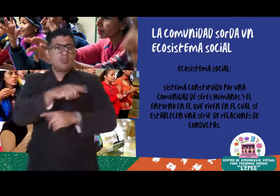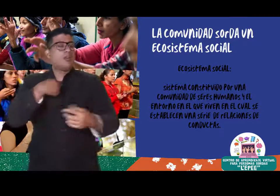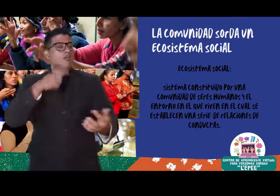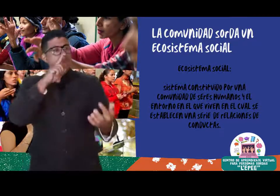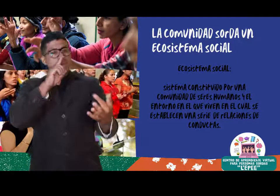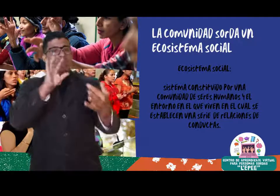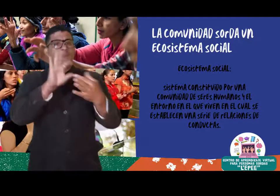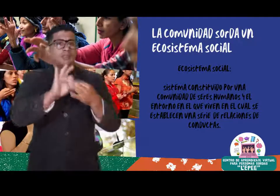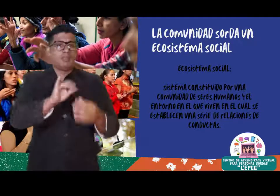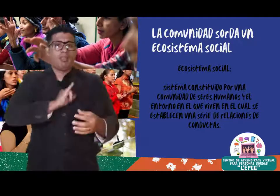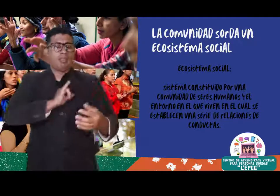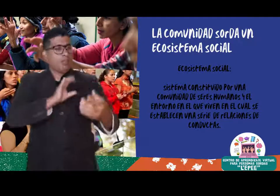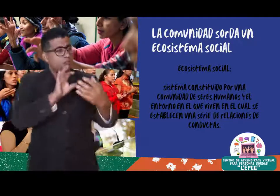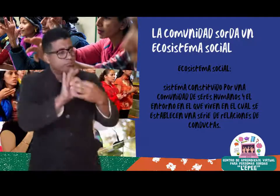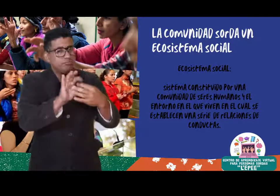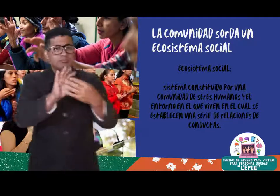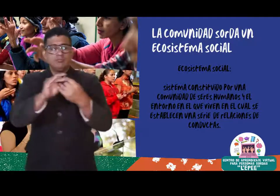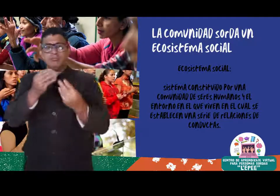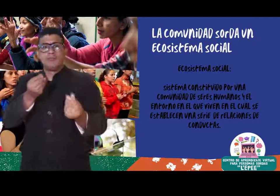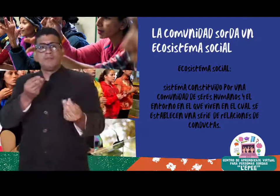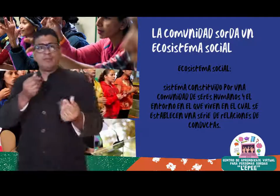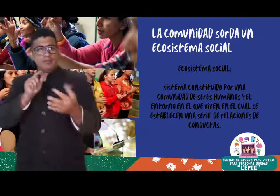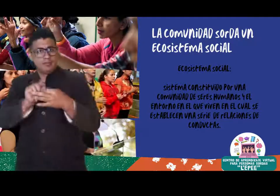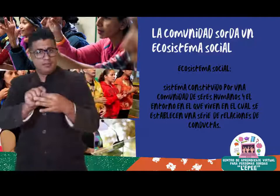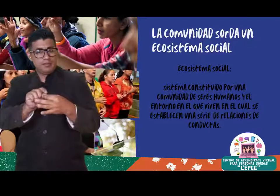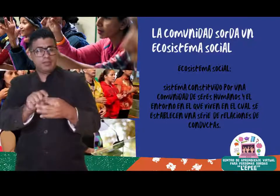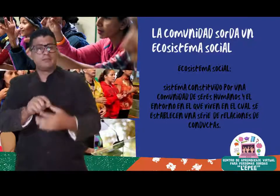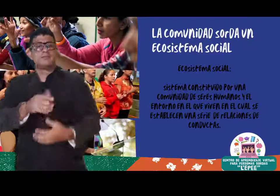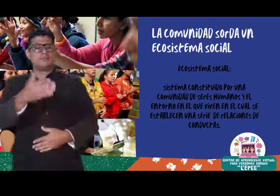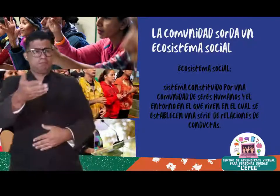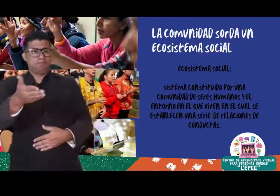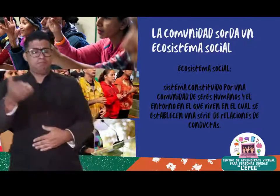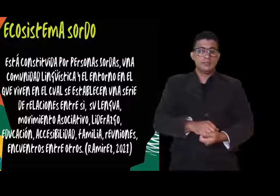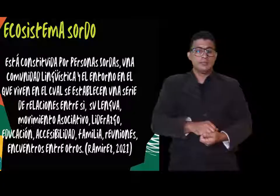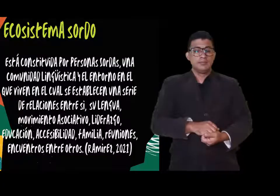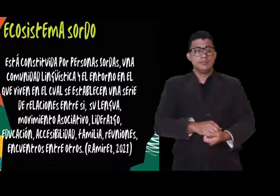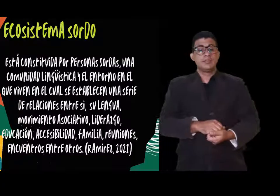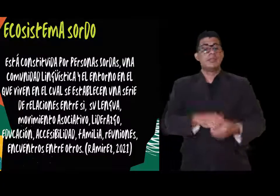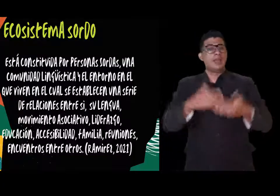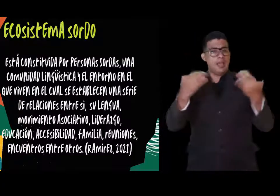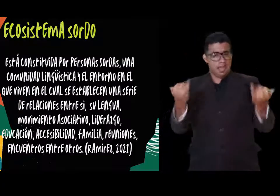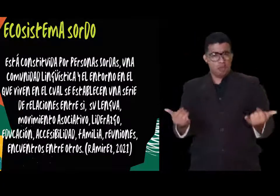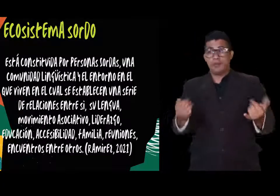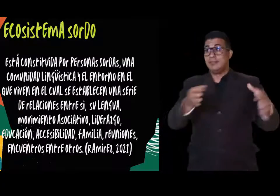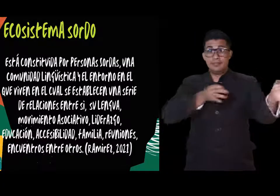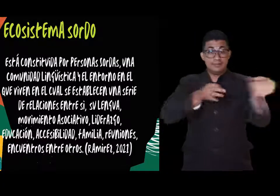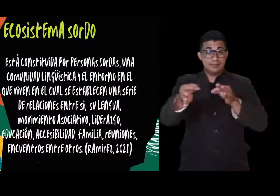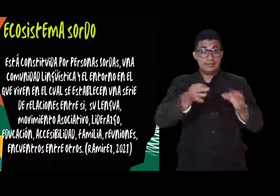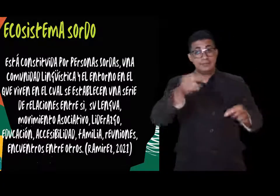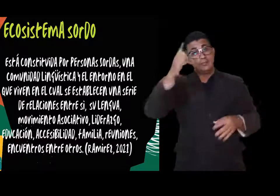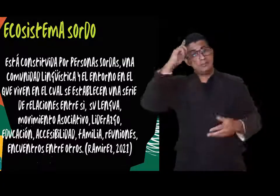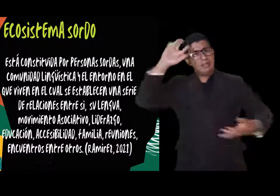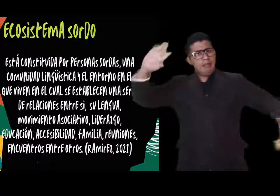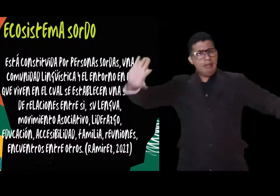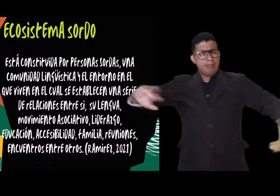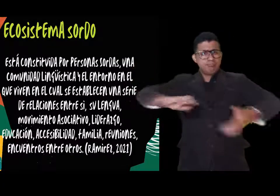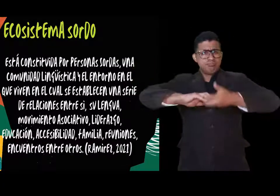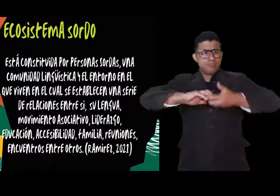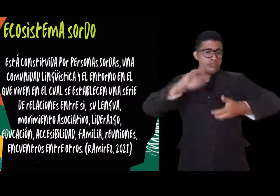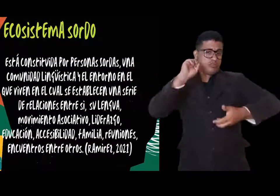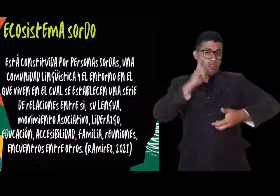donde provino. ¿Sí? Entonces, esas son conductas que animan a que las personas se relacionen unas con